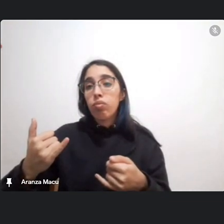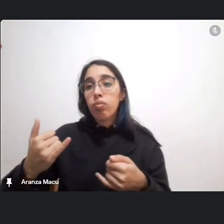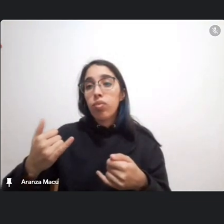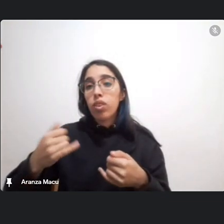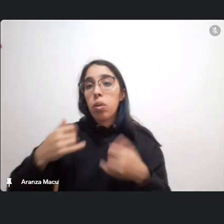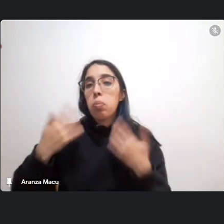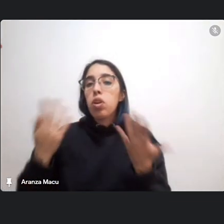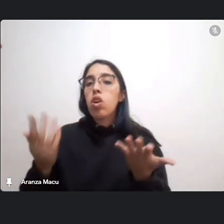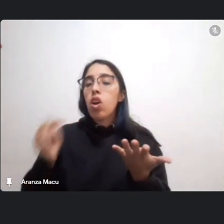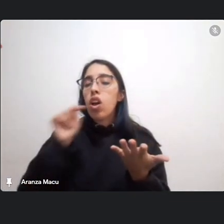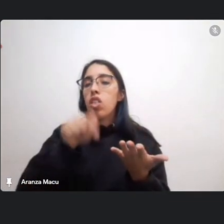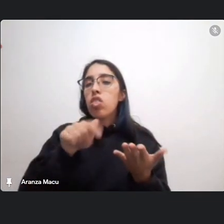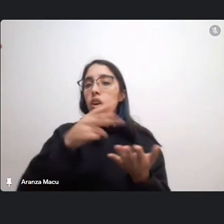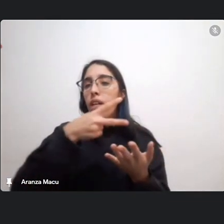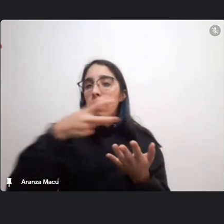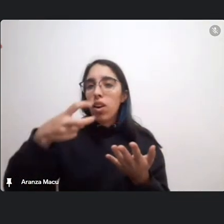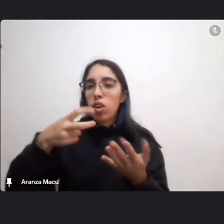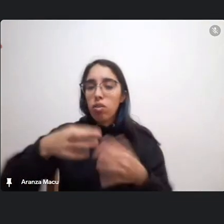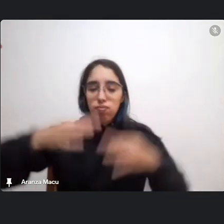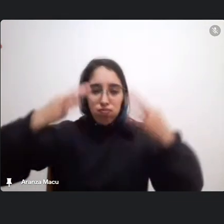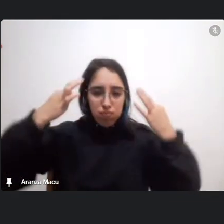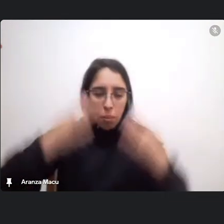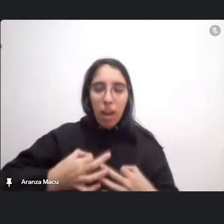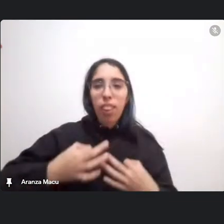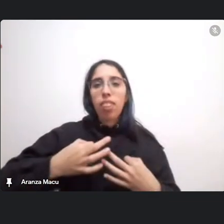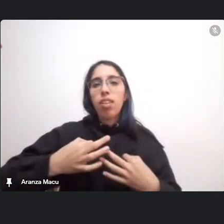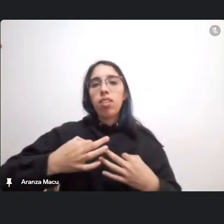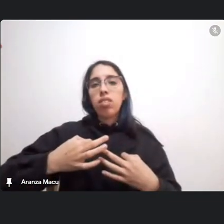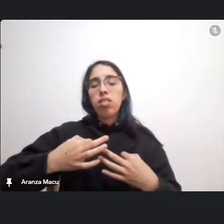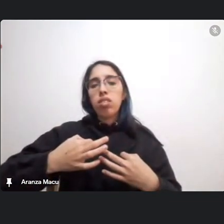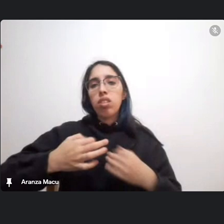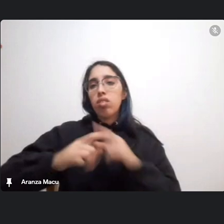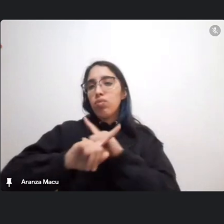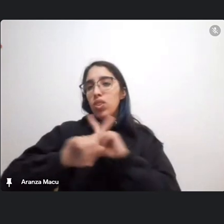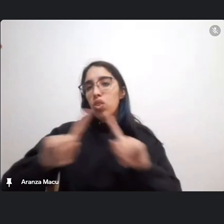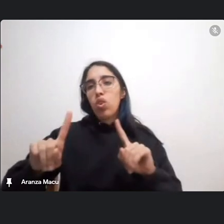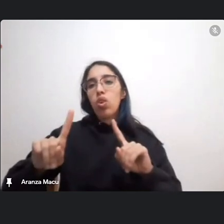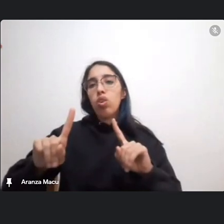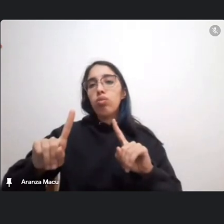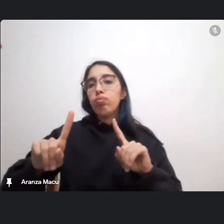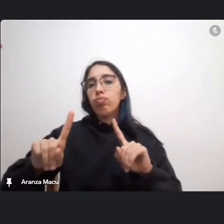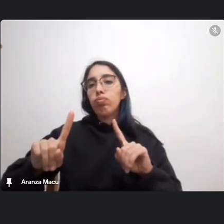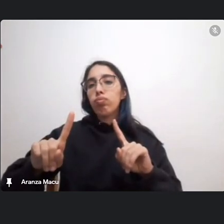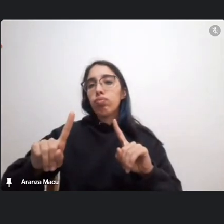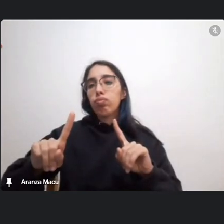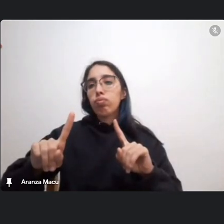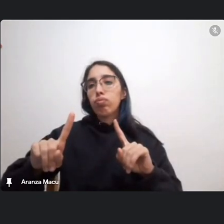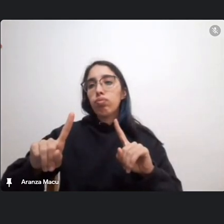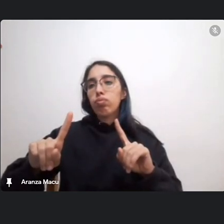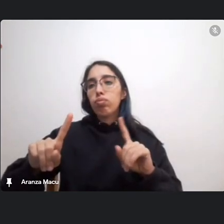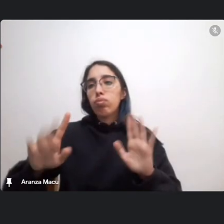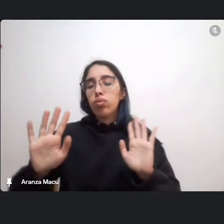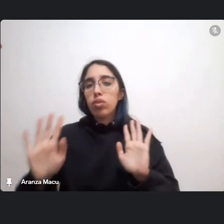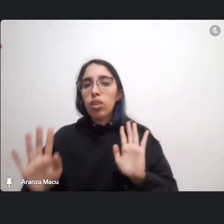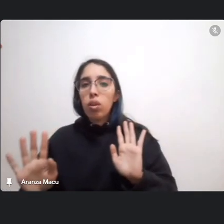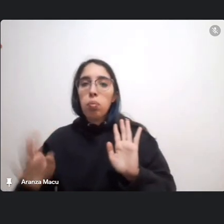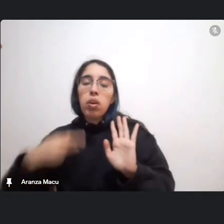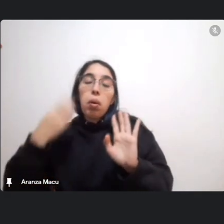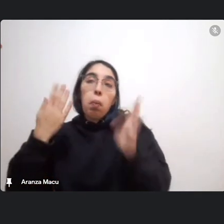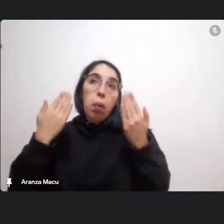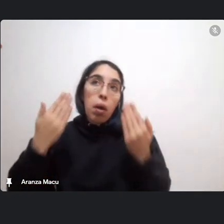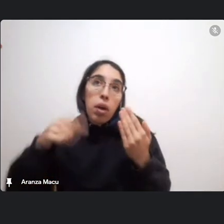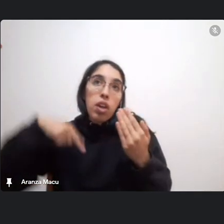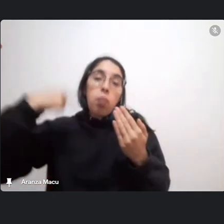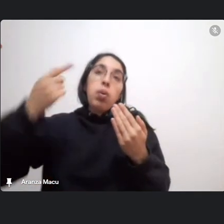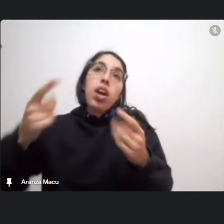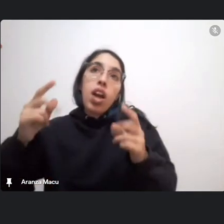absolutas. Es verdad hasta que se demuestre lo contrario, ¿sí? Después de una otra investigación se va cambiando o tiene